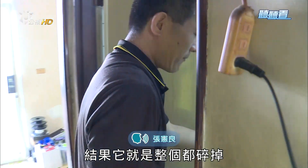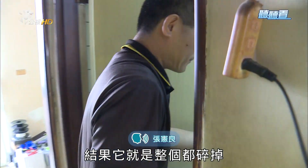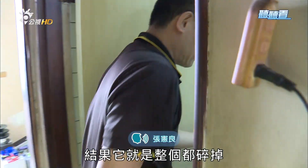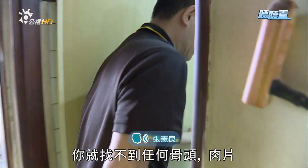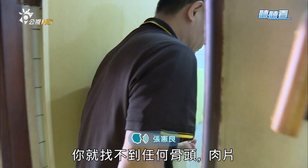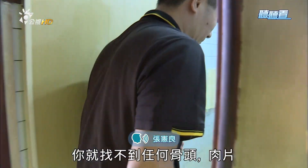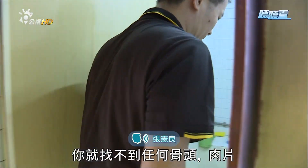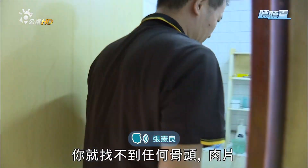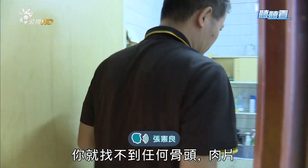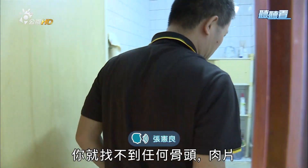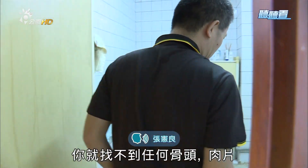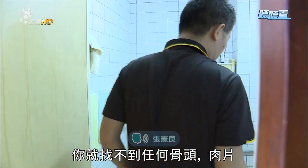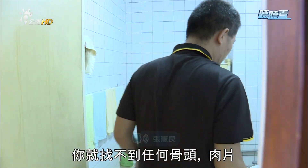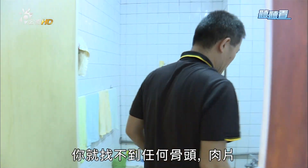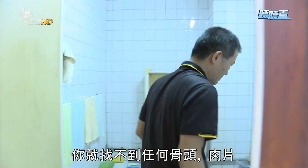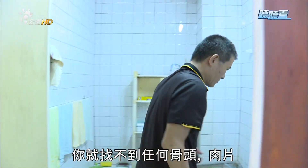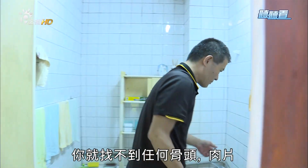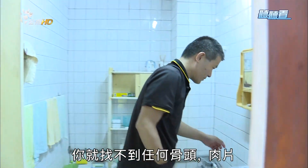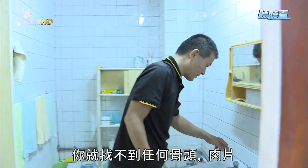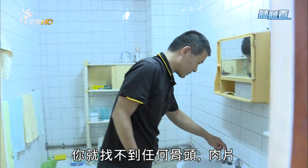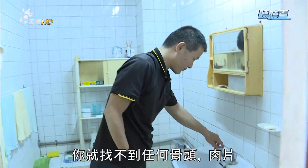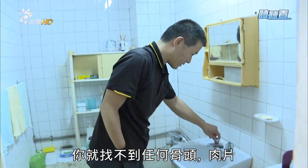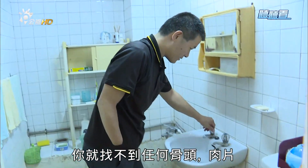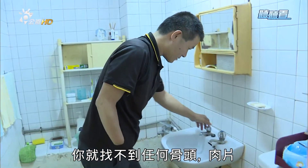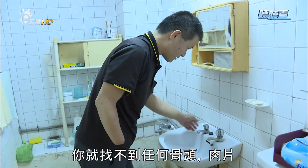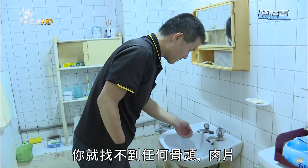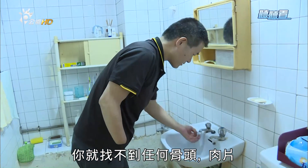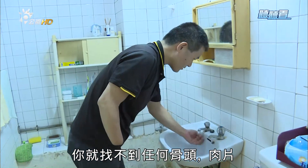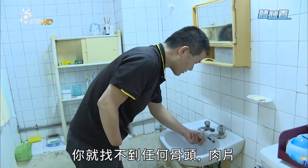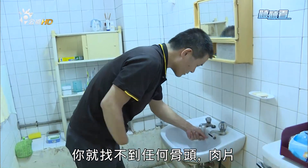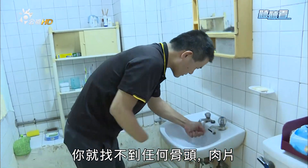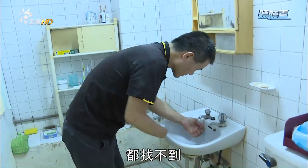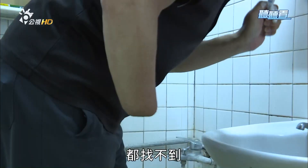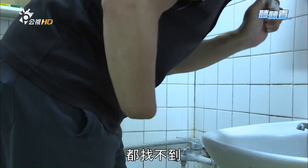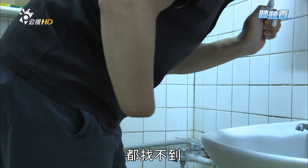你就找不到任何骨头啦、肉片啦，都找不到。